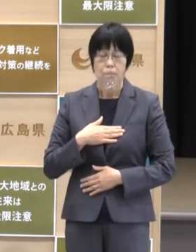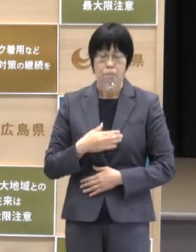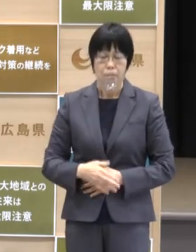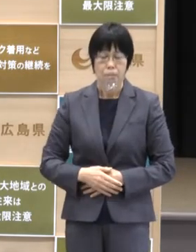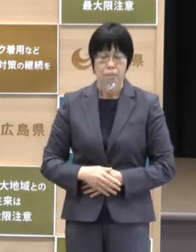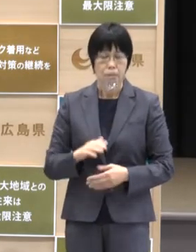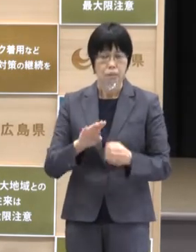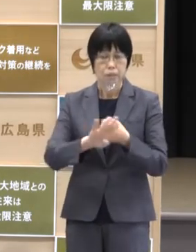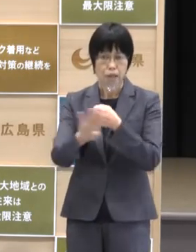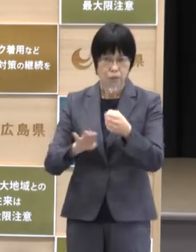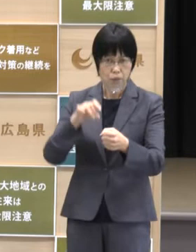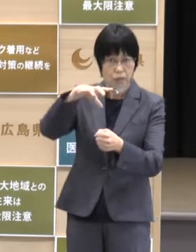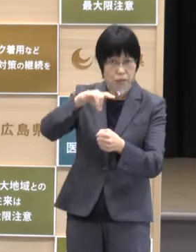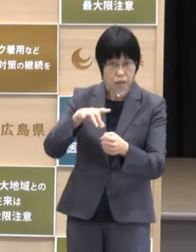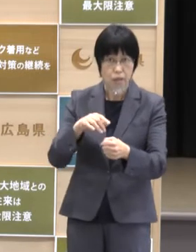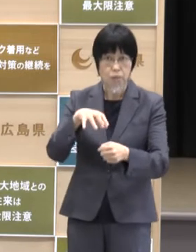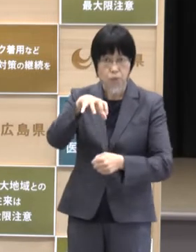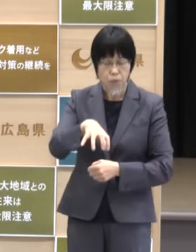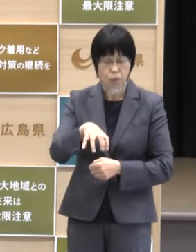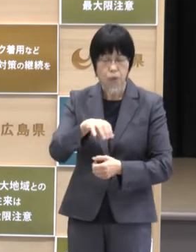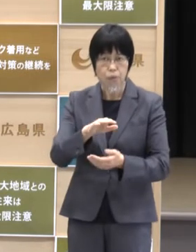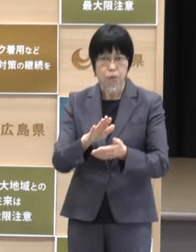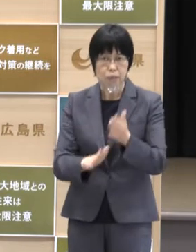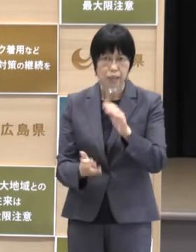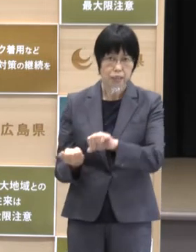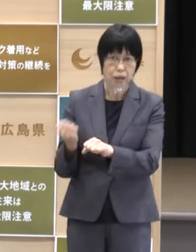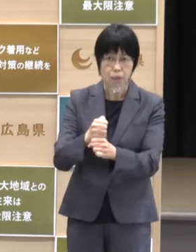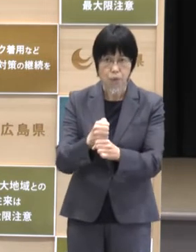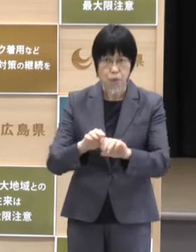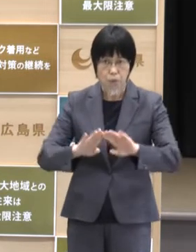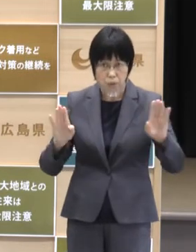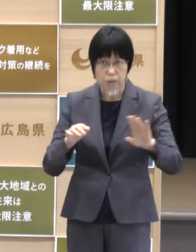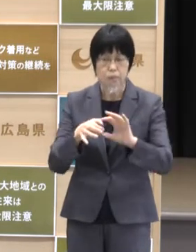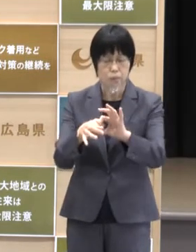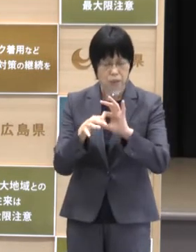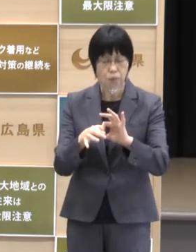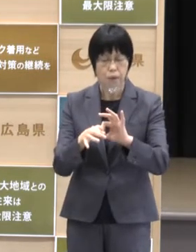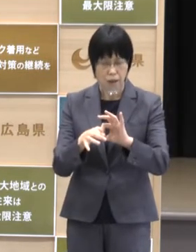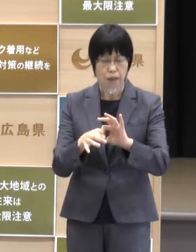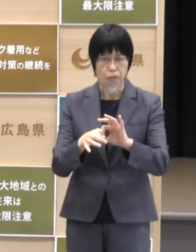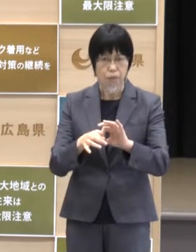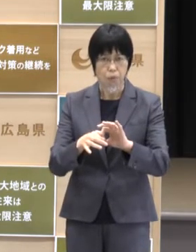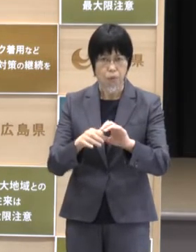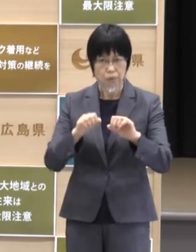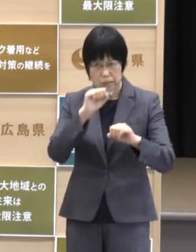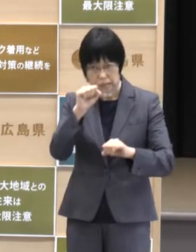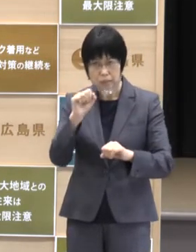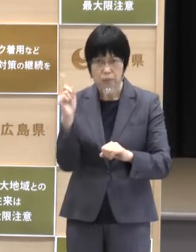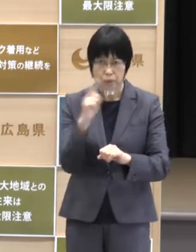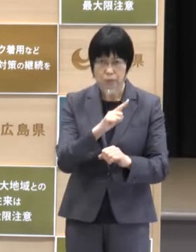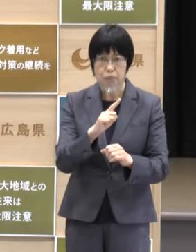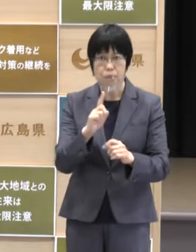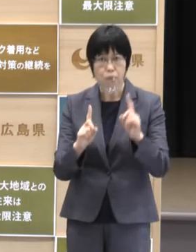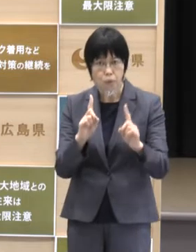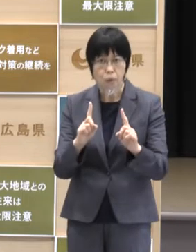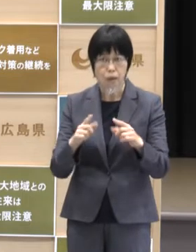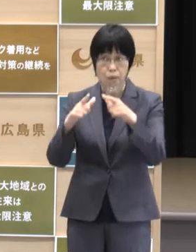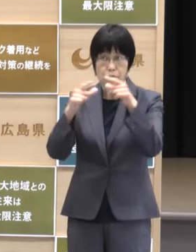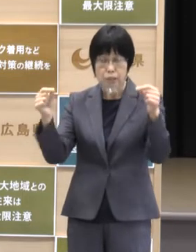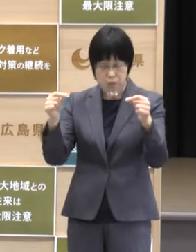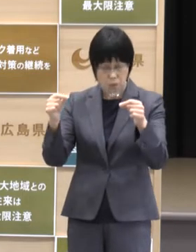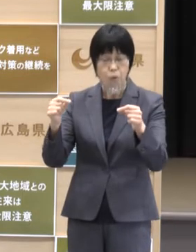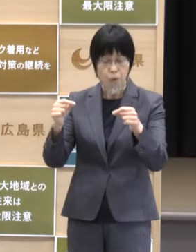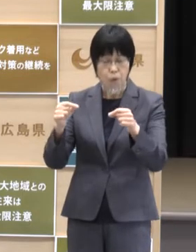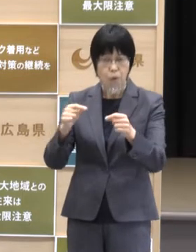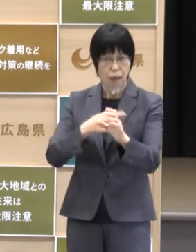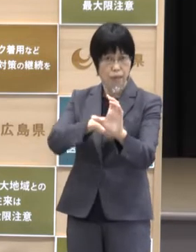原子力発電所の再稼働の是非というのはですね、国のエネルギー政策の根幹に